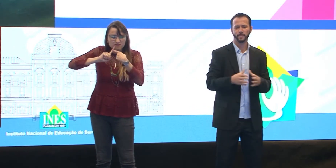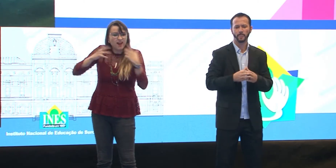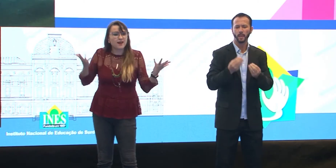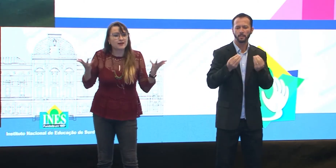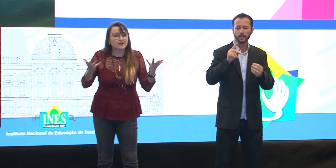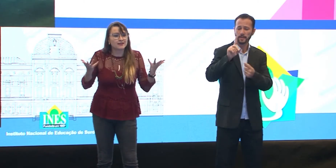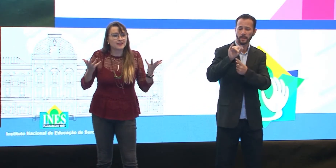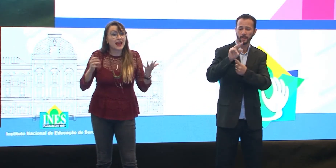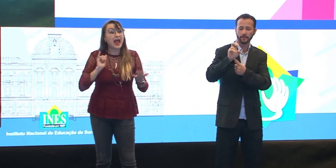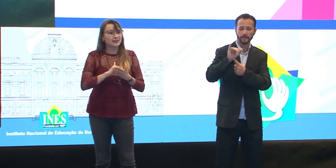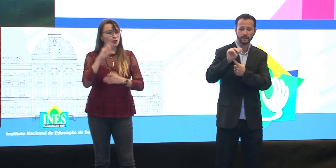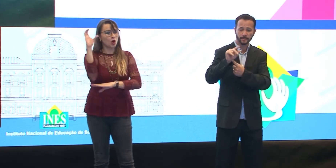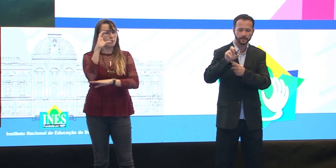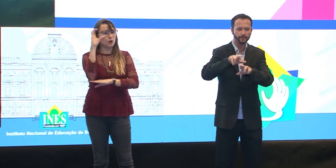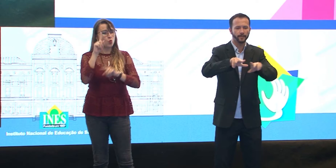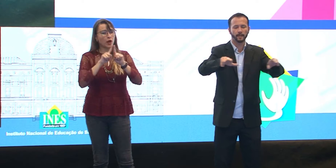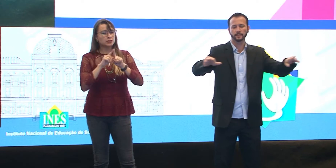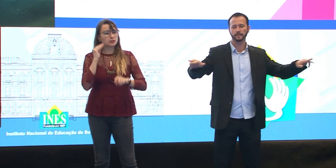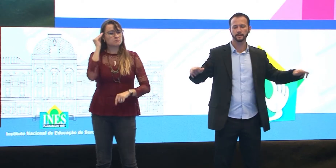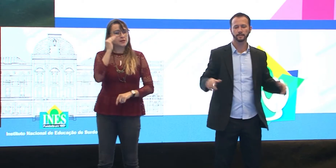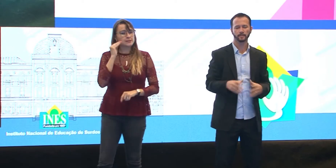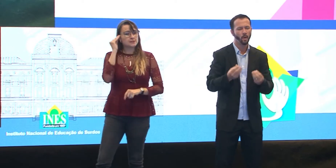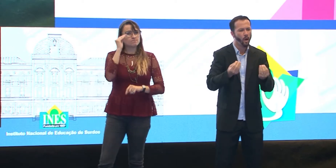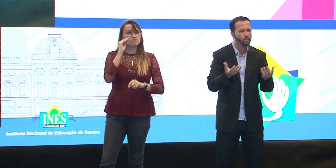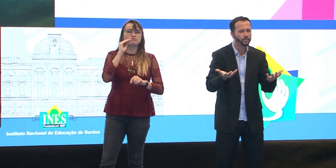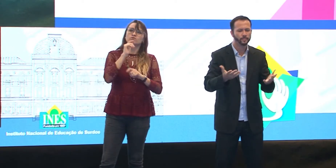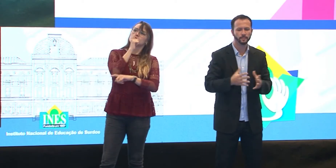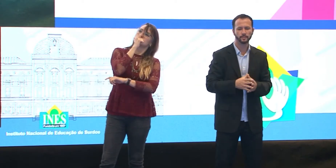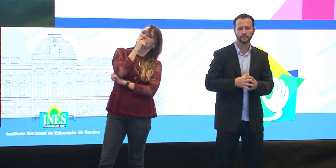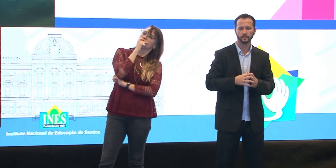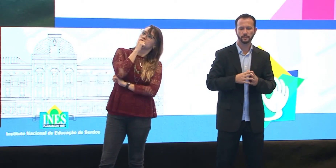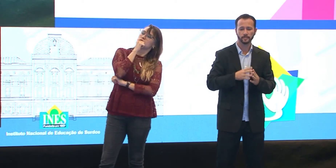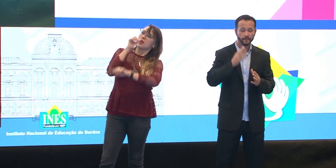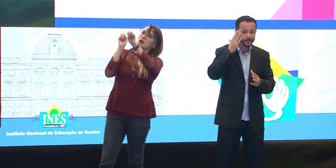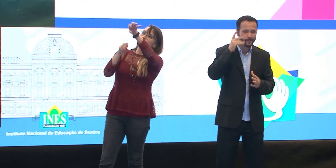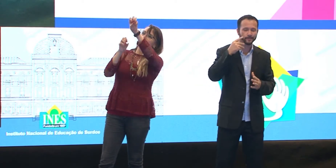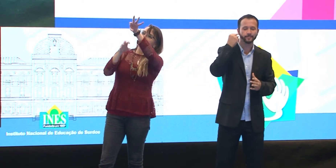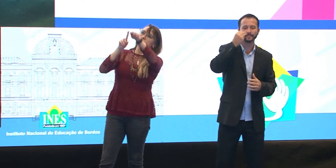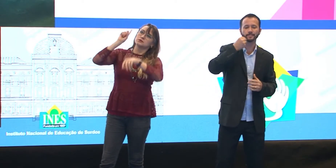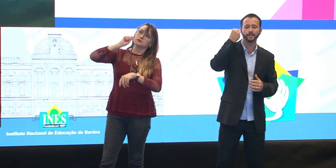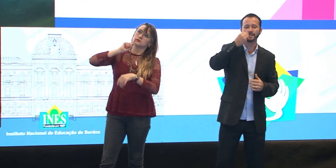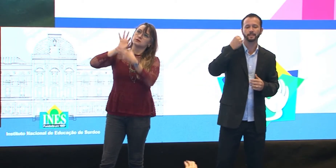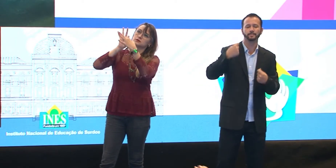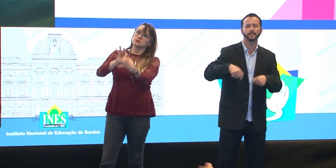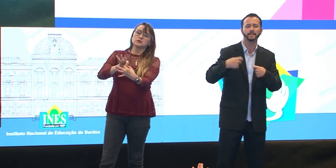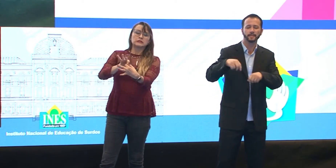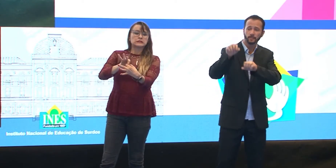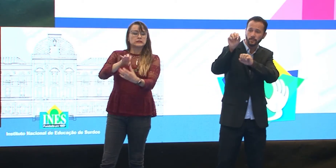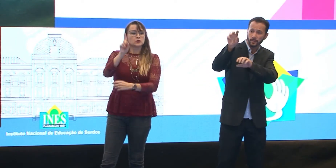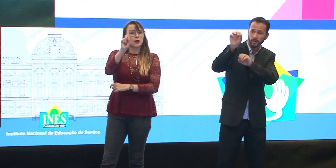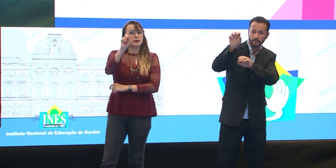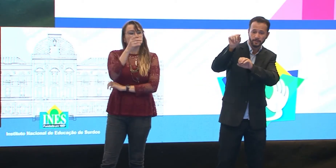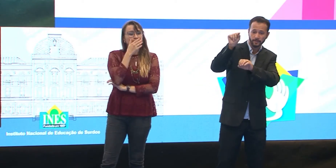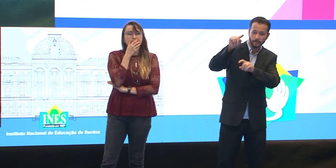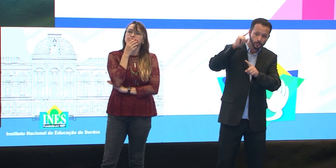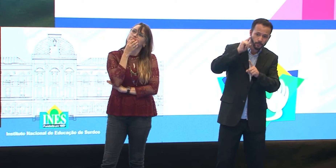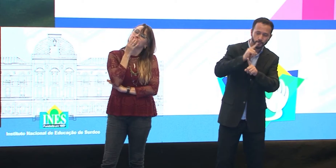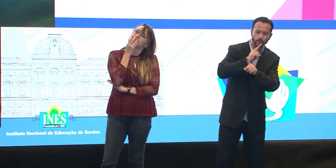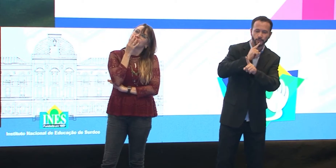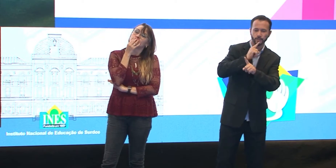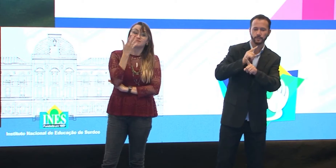que influencia a educação de surdos é olhar para esse indivíduo e entender das suas